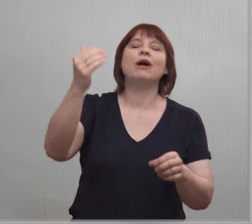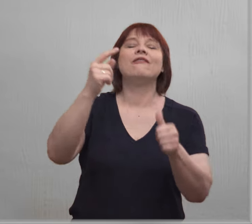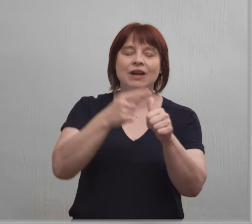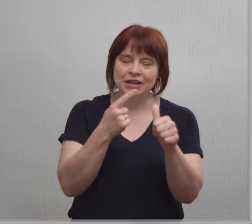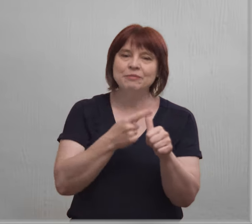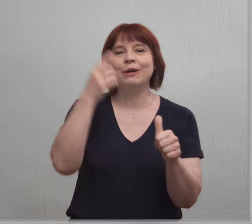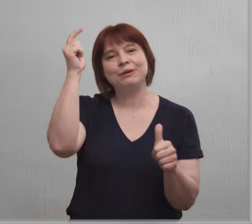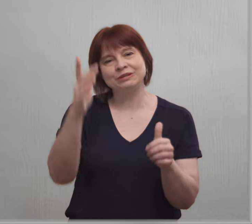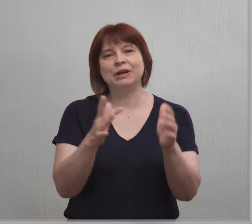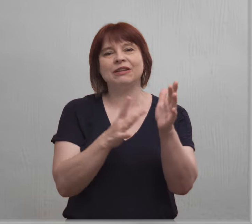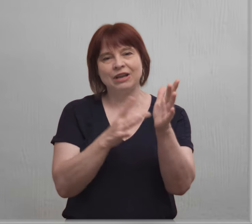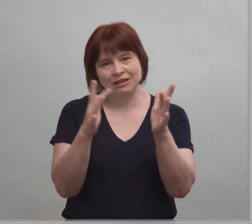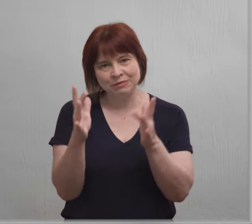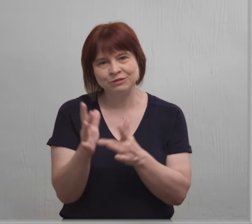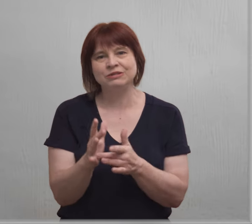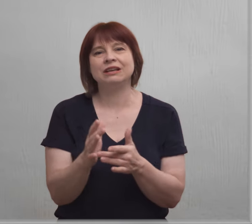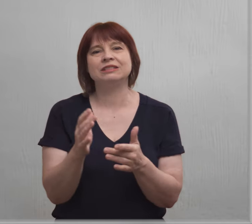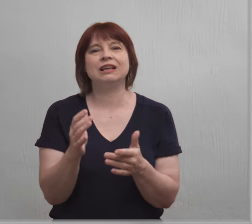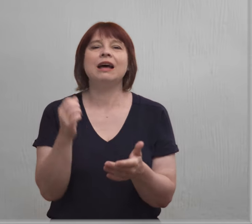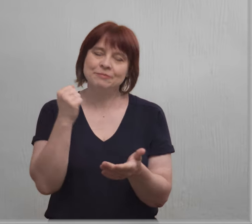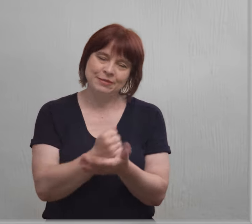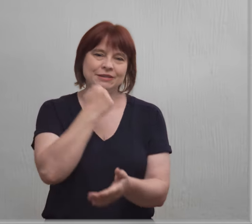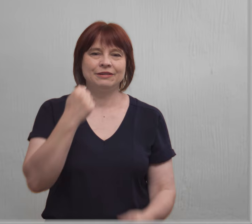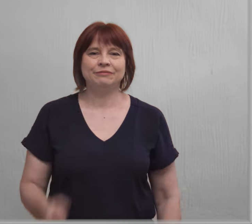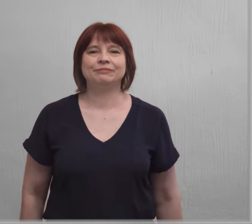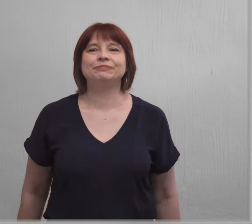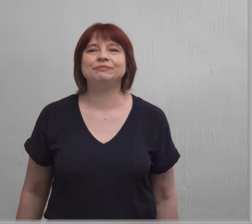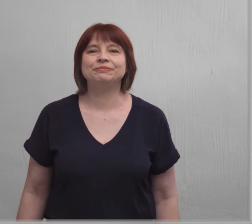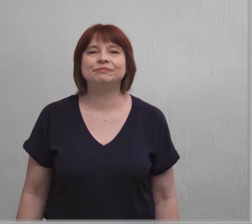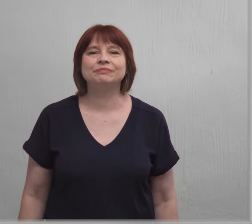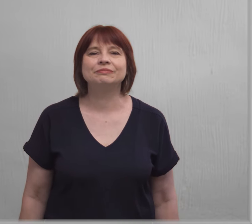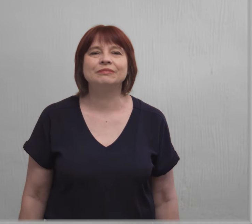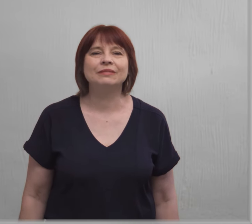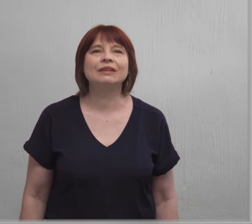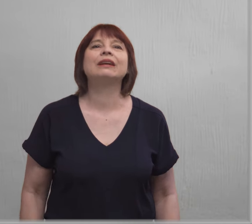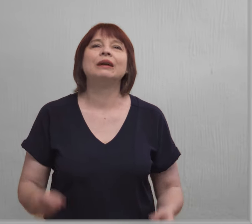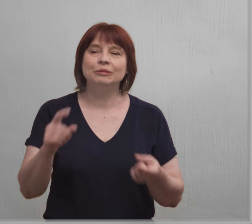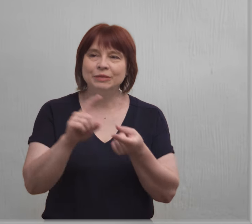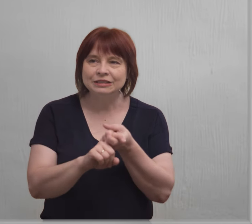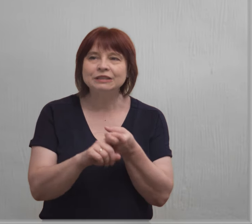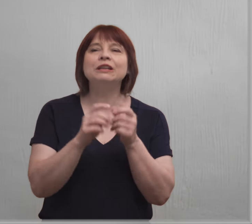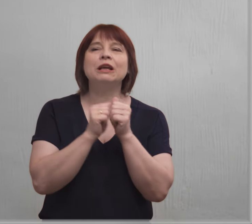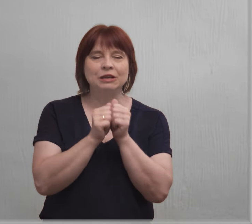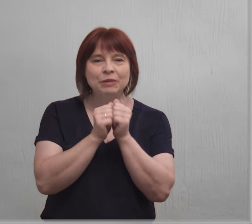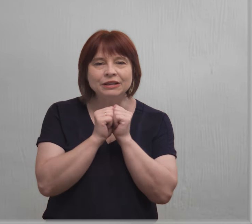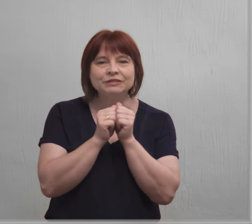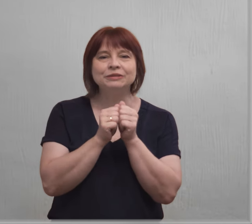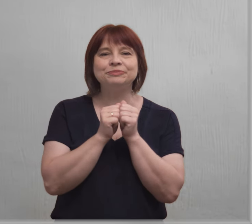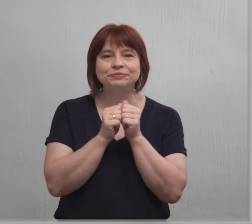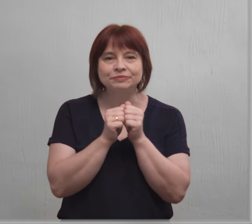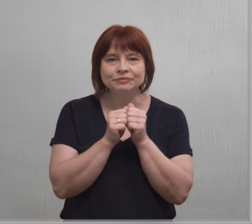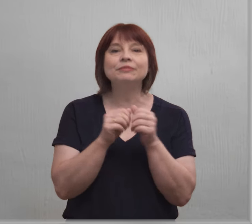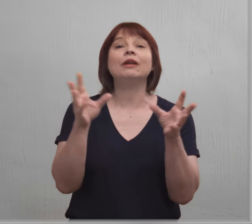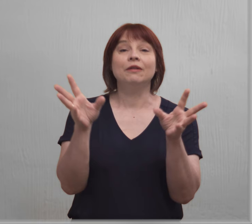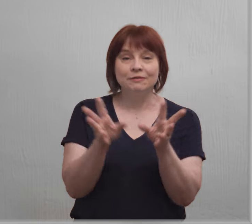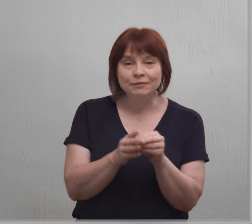жизни каждого человека. Во имя Иисуса Христа. Аминь. Аминь. Присоединяясь к молитве брата и вместе с